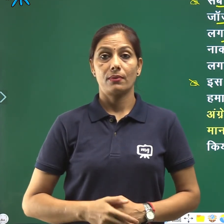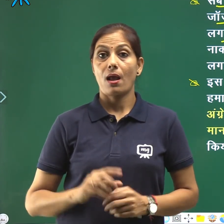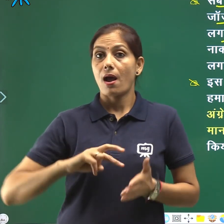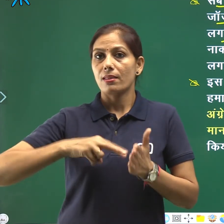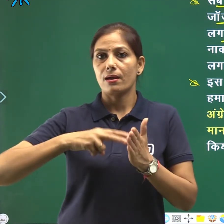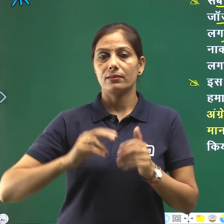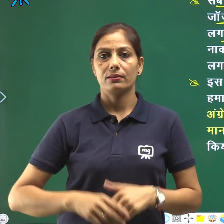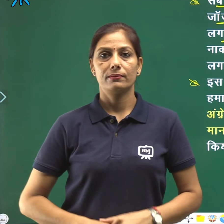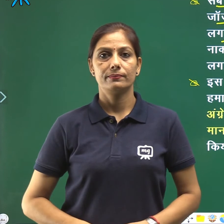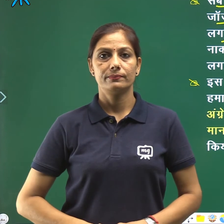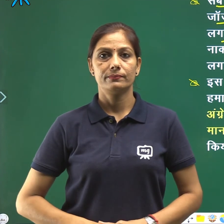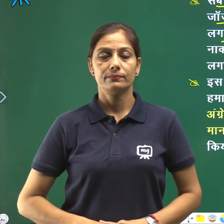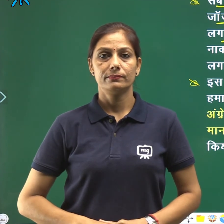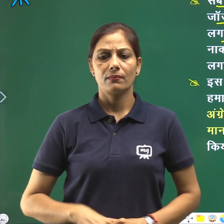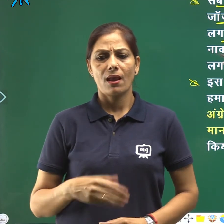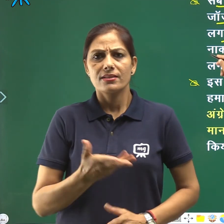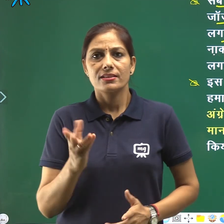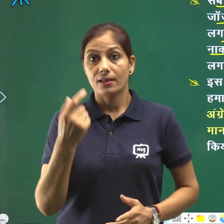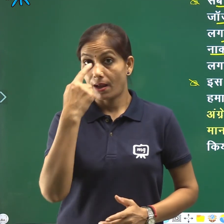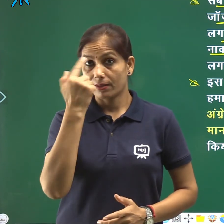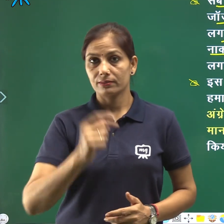यानी ऐसी नाक